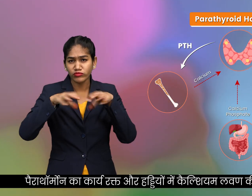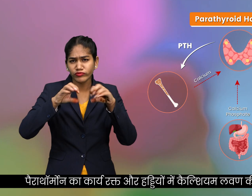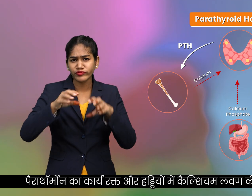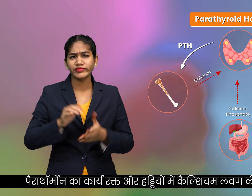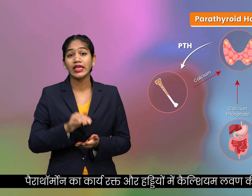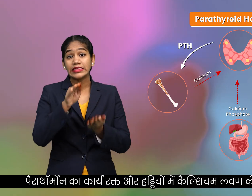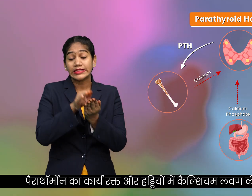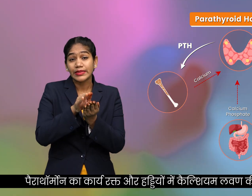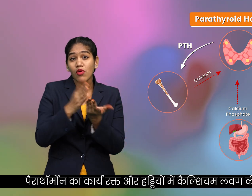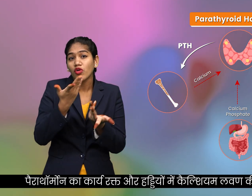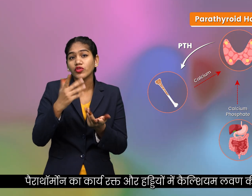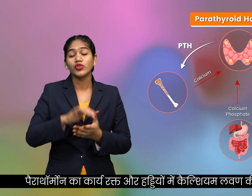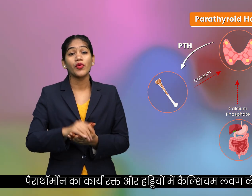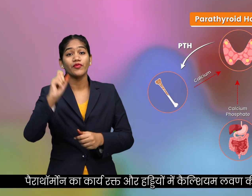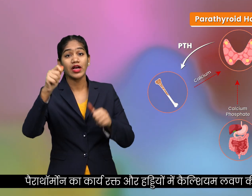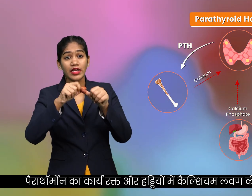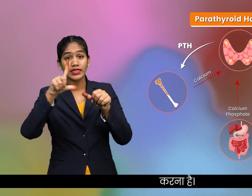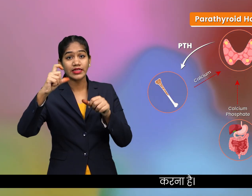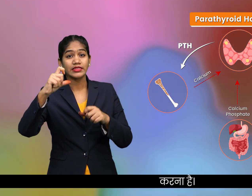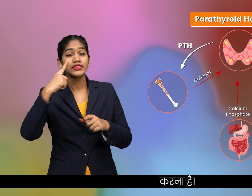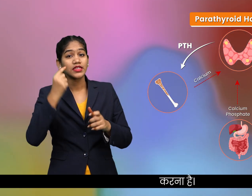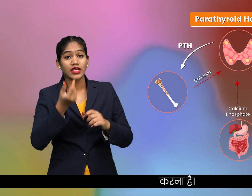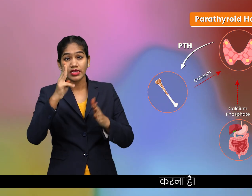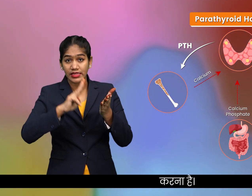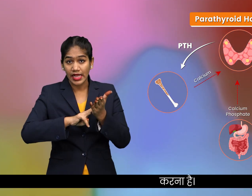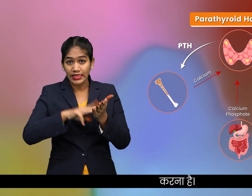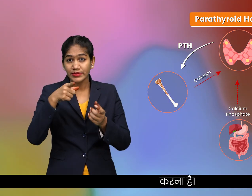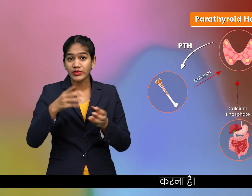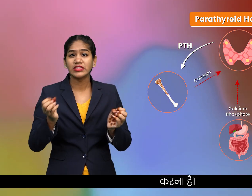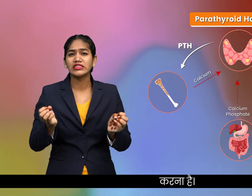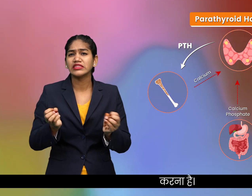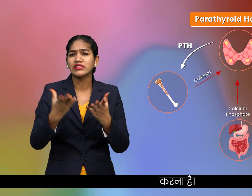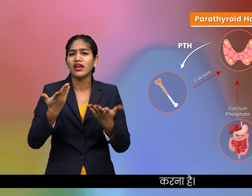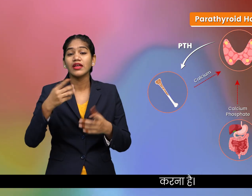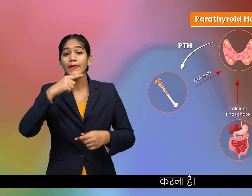लवण की मात्रा को नियंत्रित करना है।